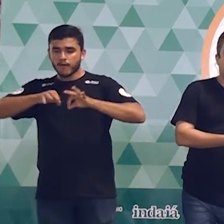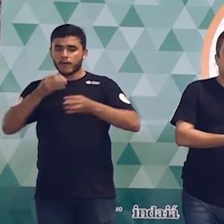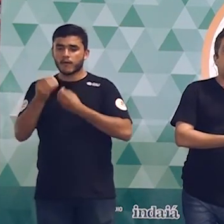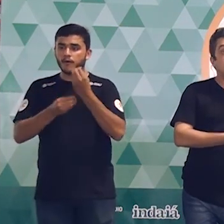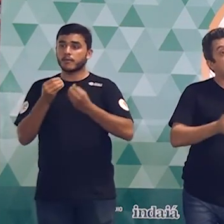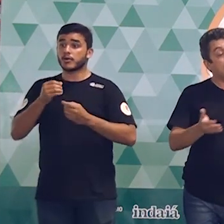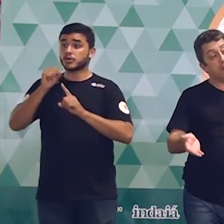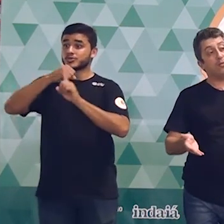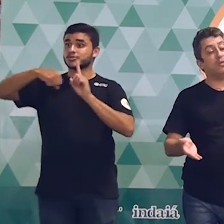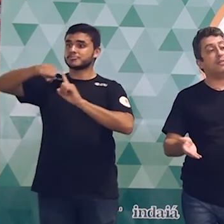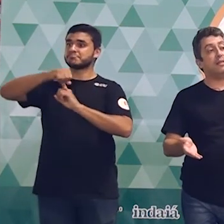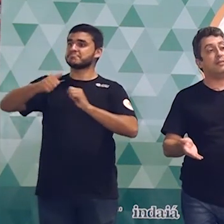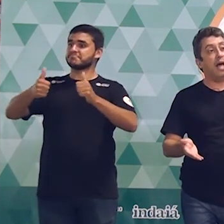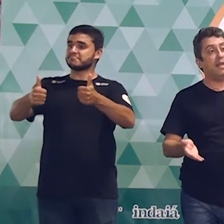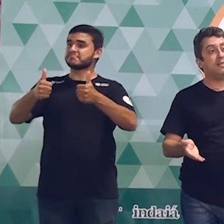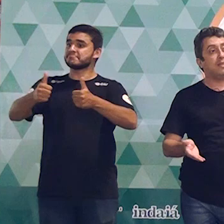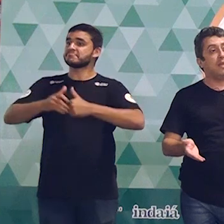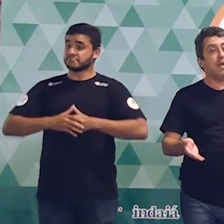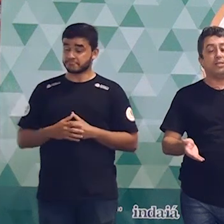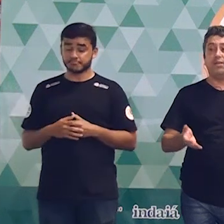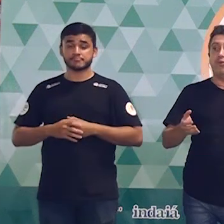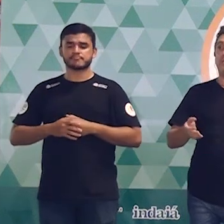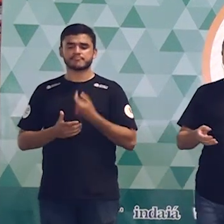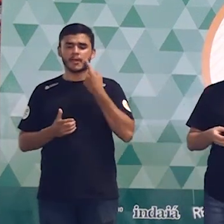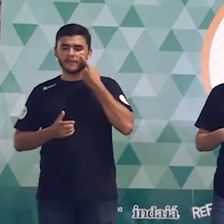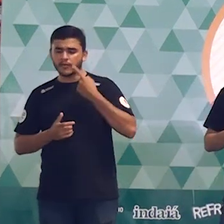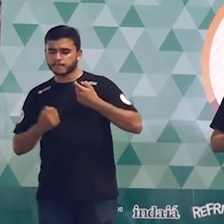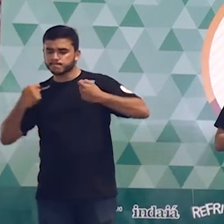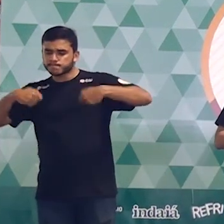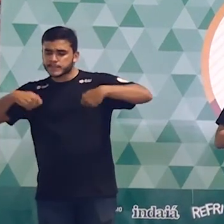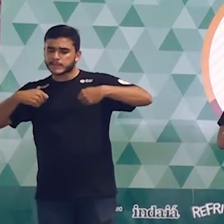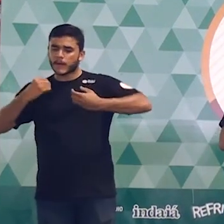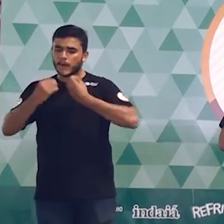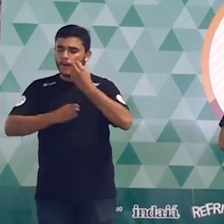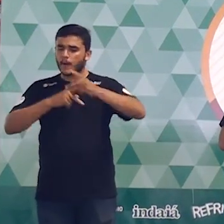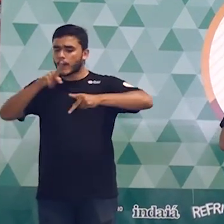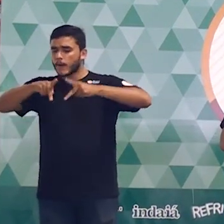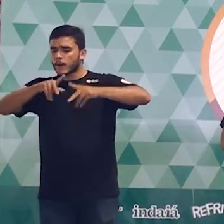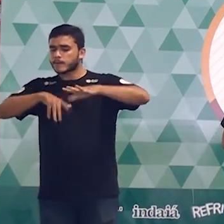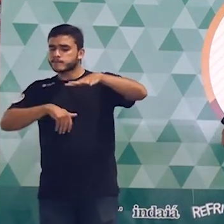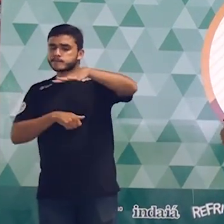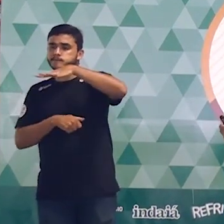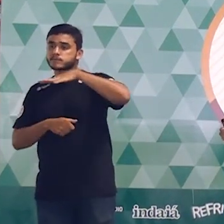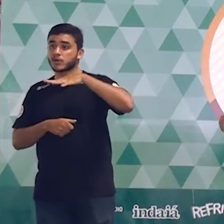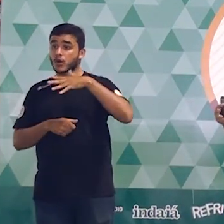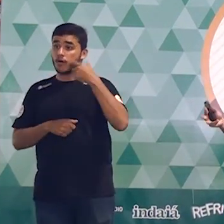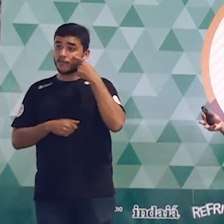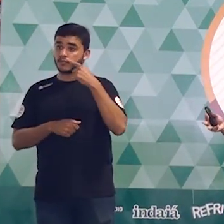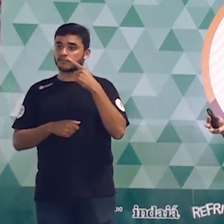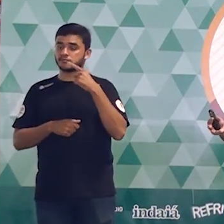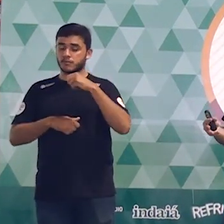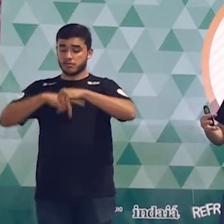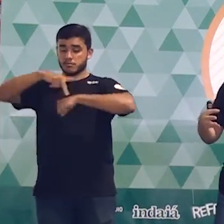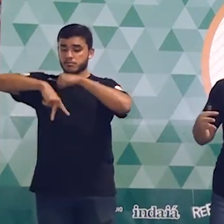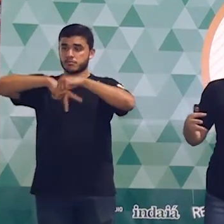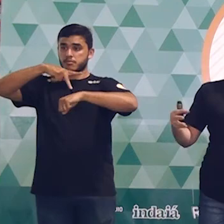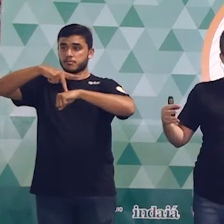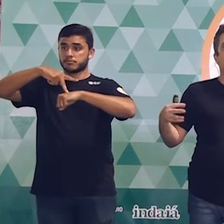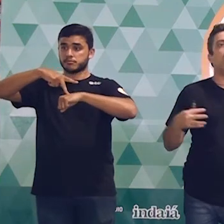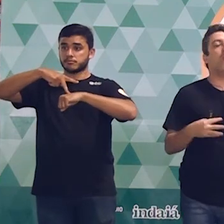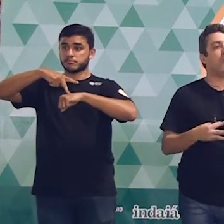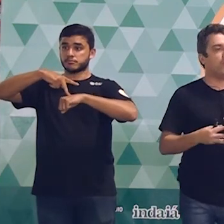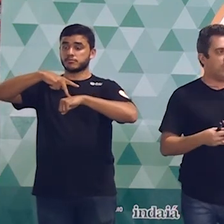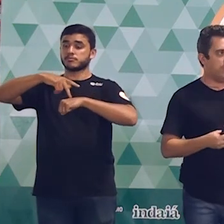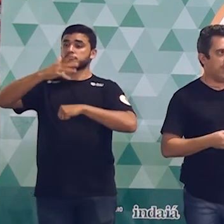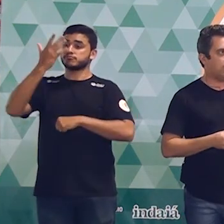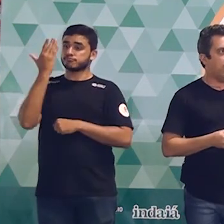vivendo. Entender as suas necessidades. Se você estiver, né, dentro de uma nação em especial, onde o governo